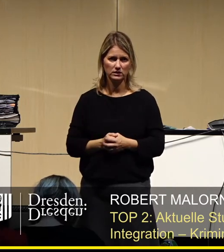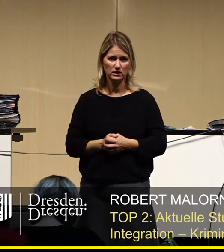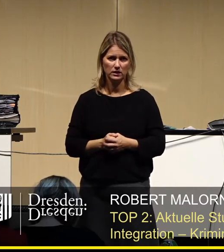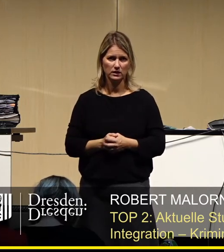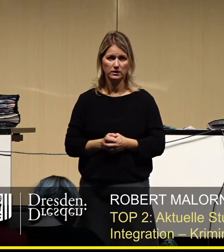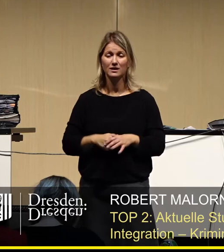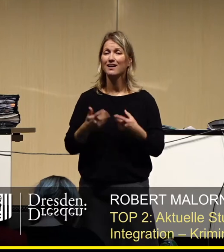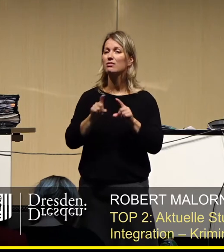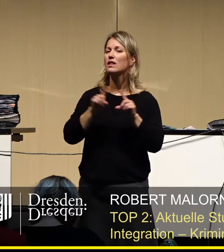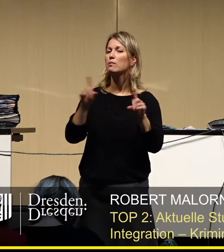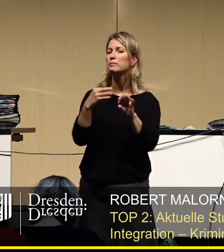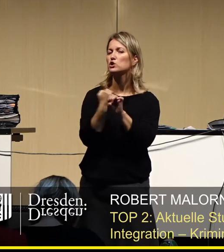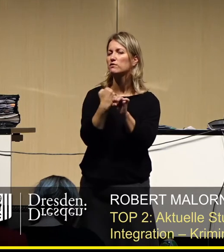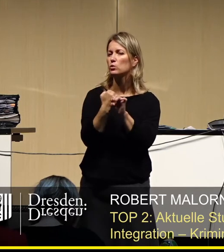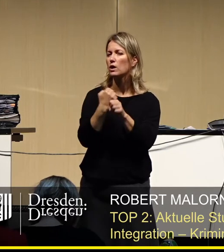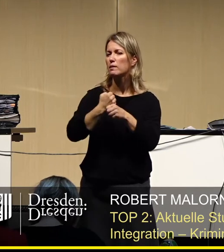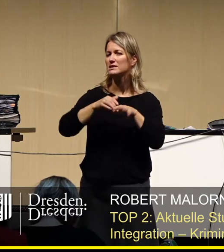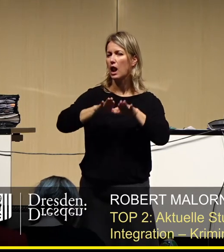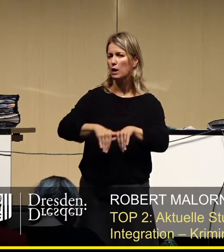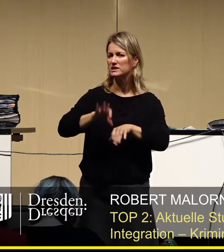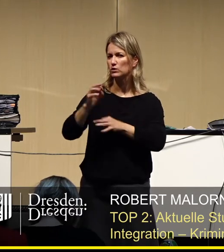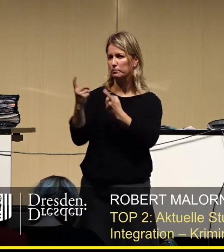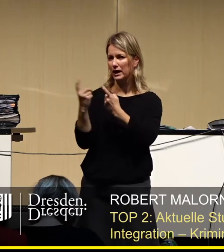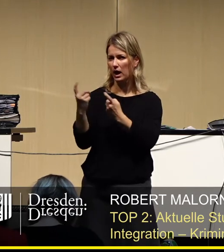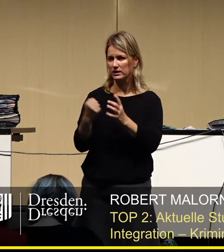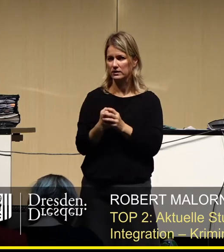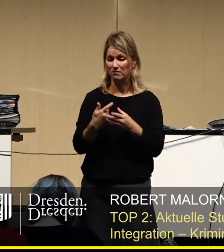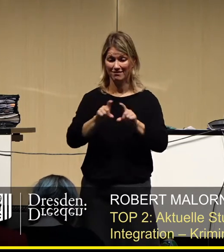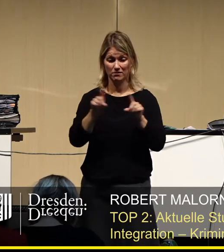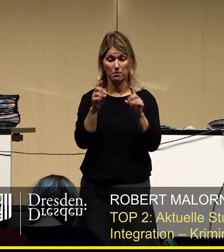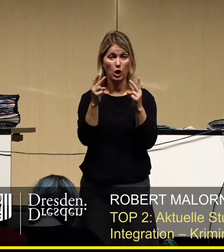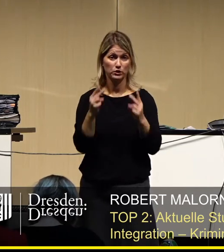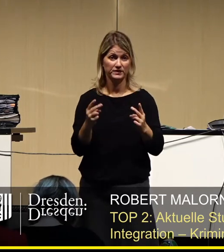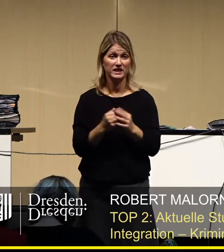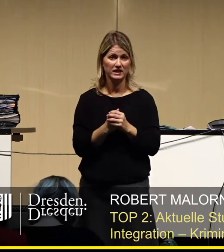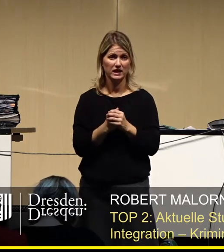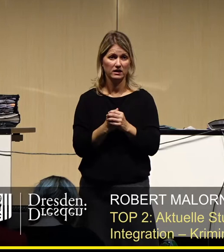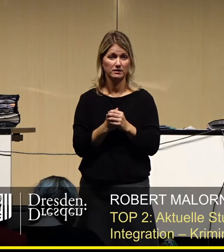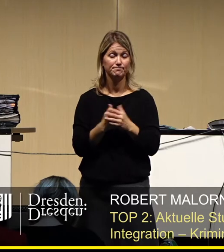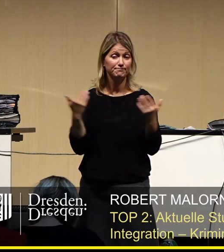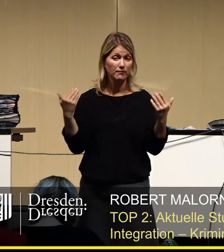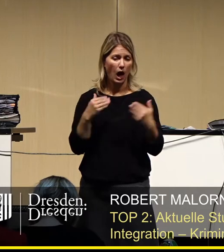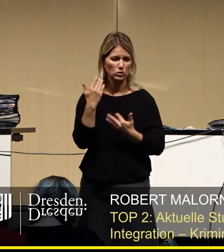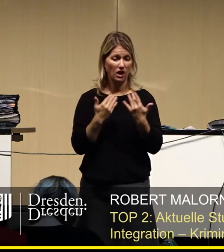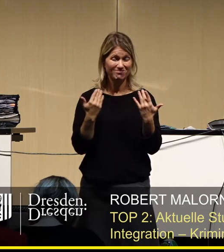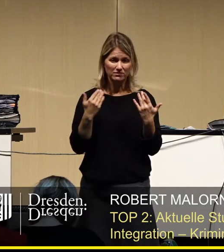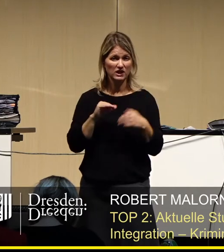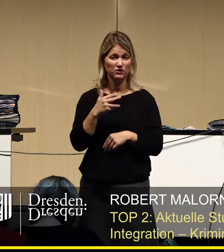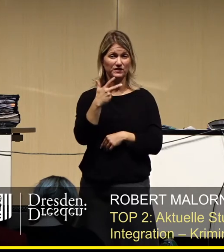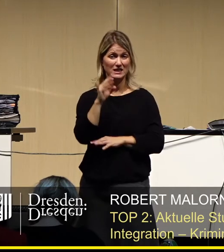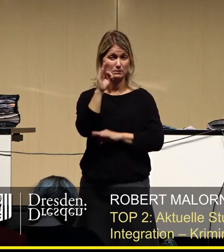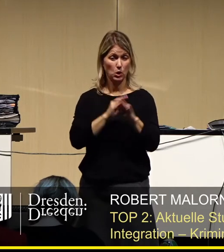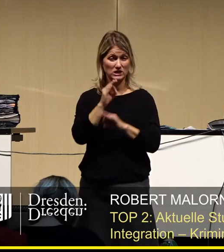Zurück zum Thema Beschäftigung, Arbeitserlaubnis für Migranten. Es ist ein wichtiges Thema, denn hier kommt die nächste traurige Zahl. 35%